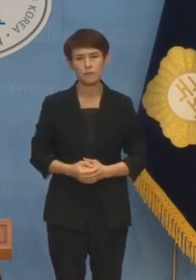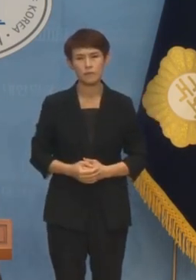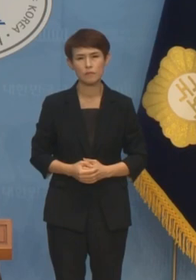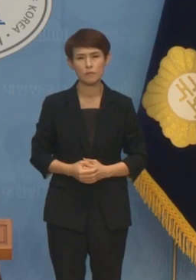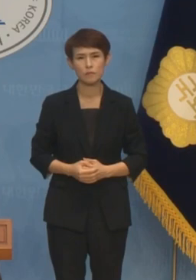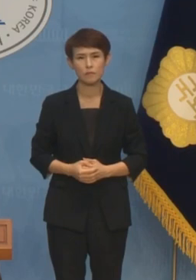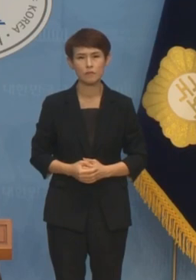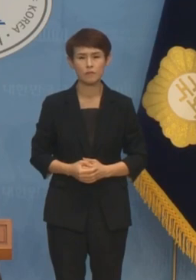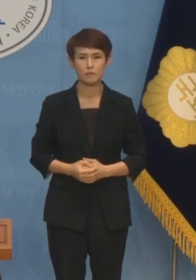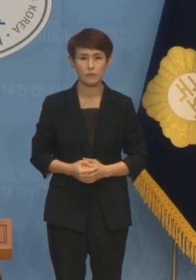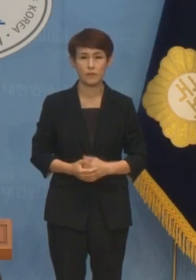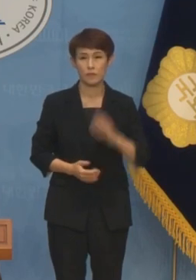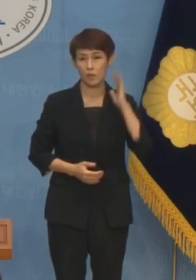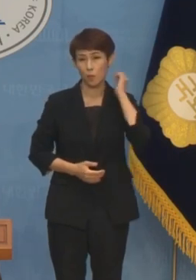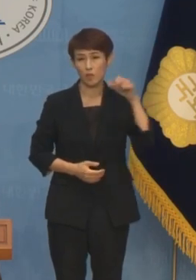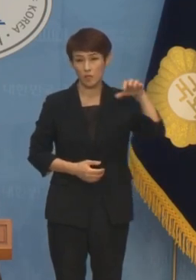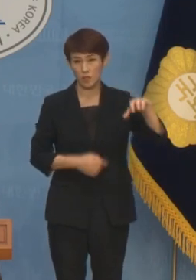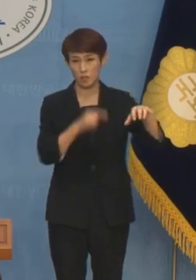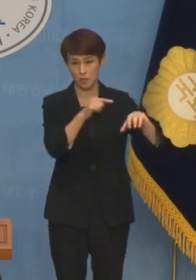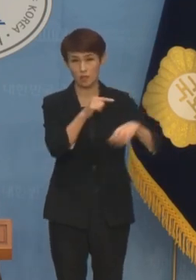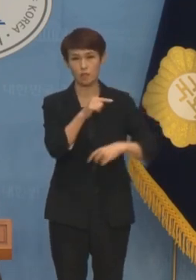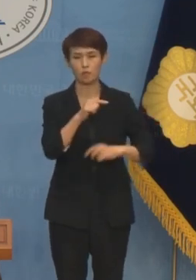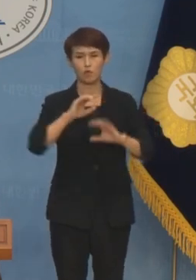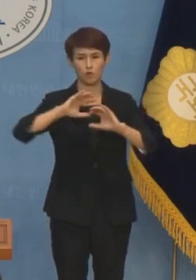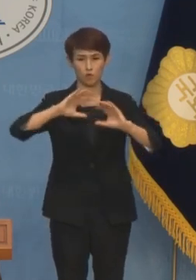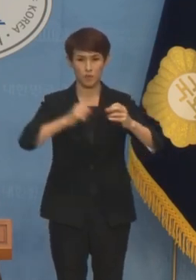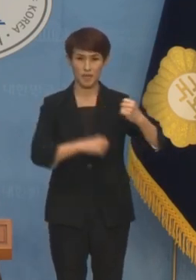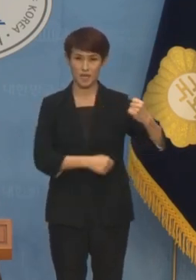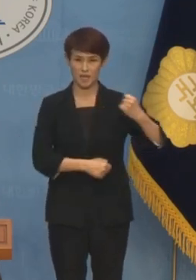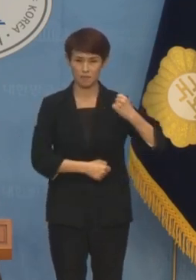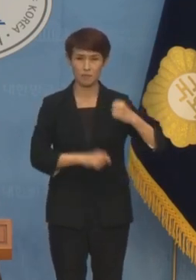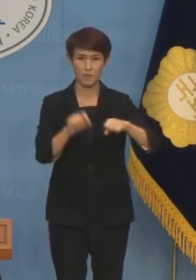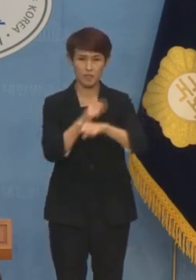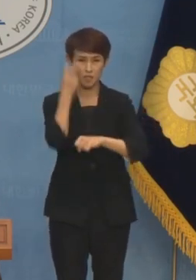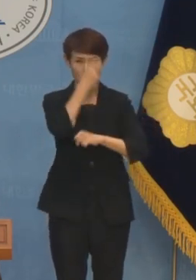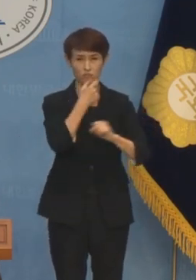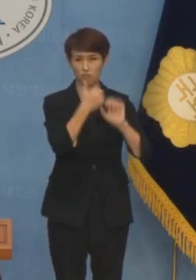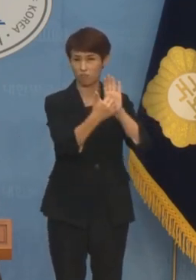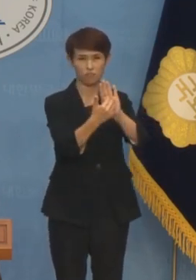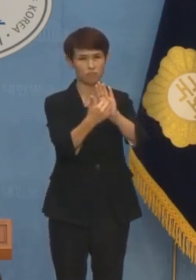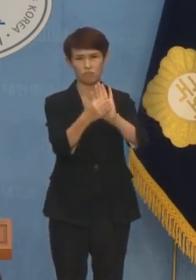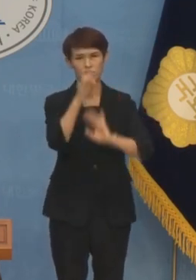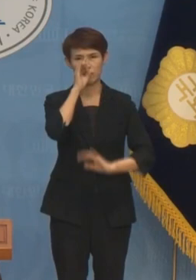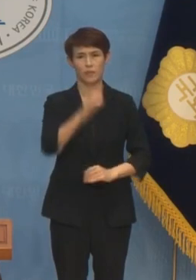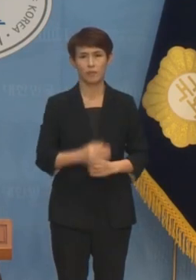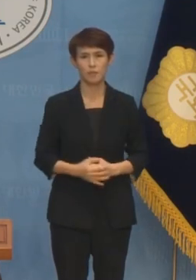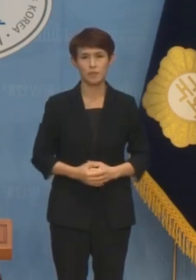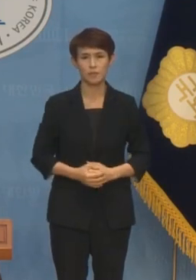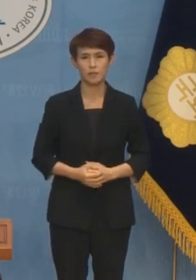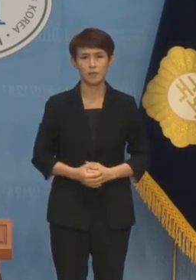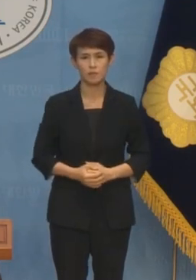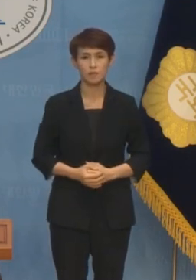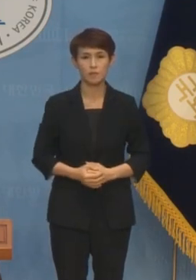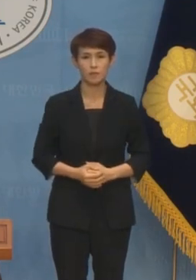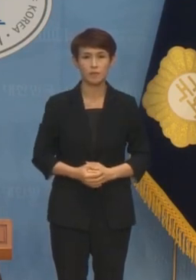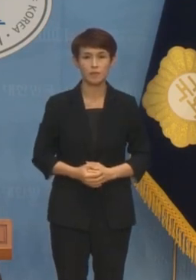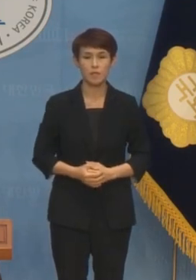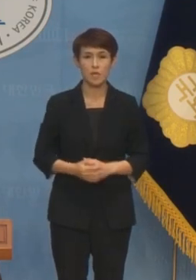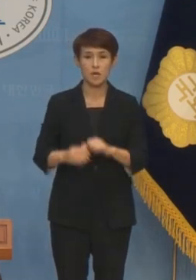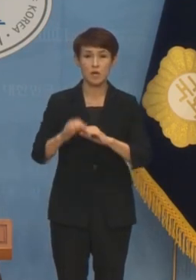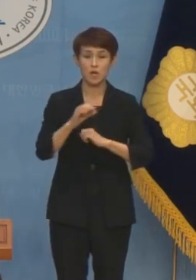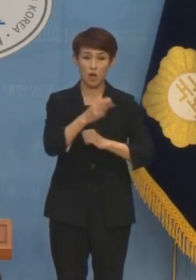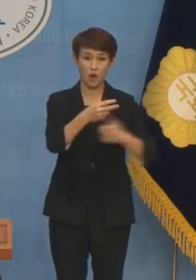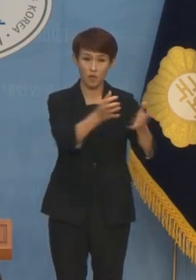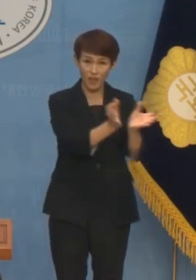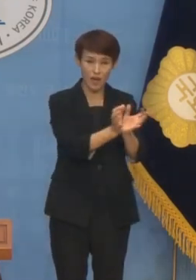이제 더 이상 대통령실과 국민의힘이 특검을 거부할 명분은 없습니다. 정부 여당은